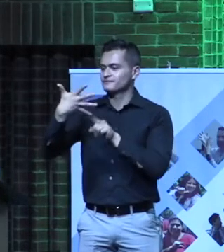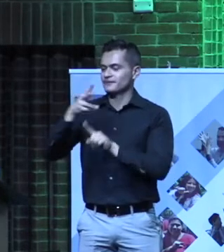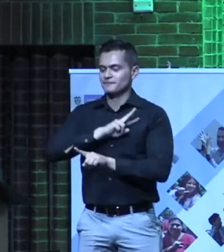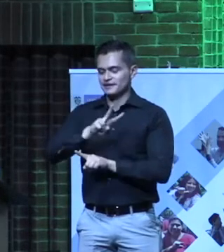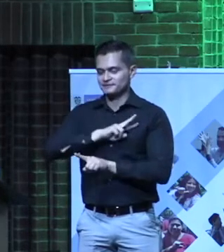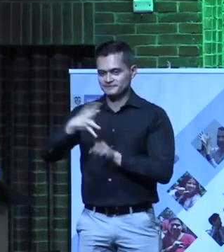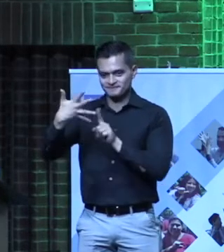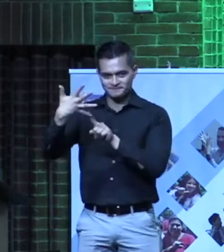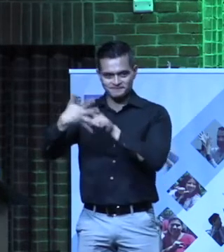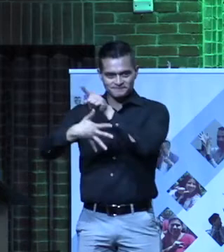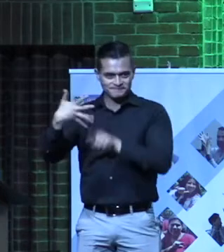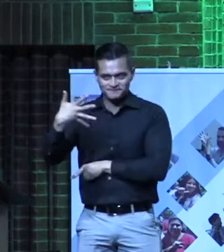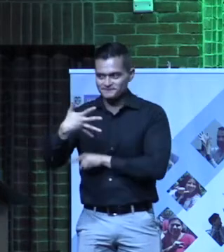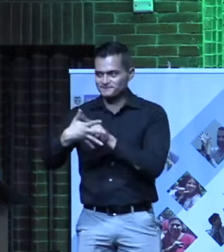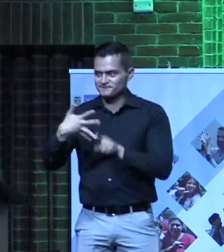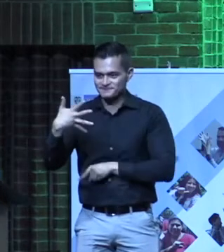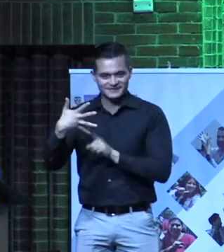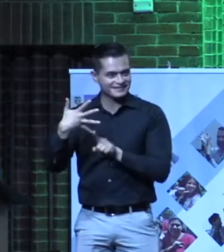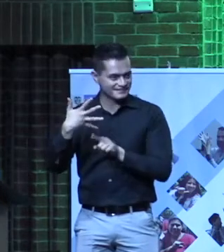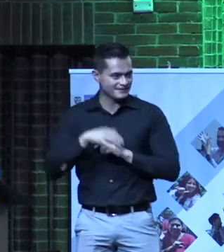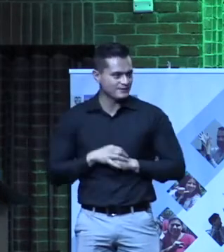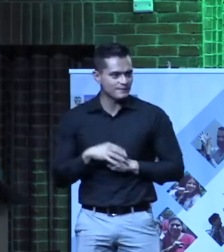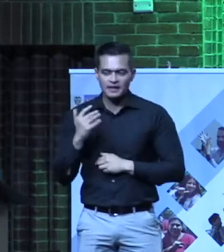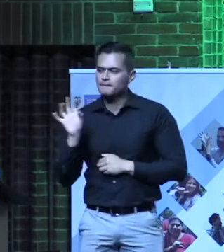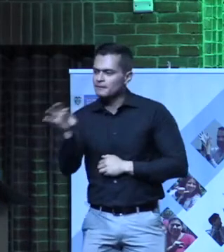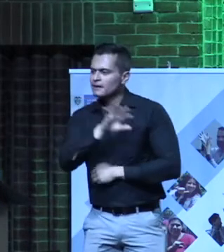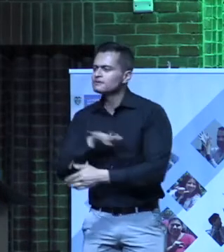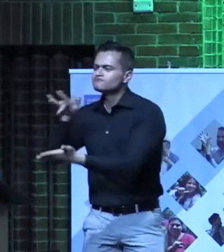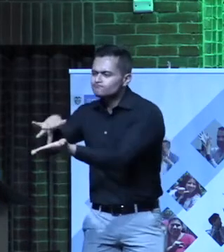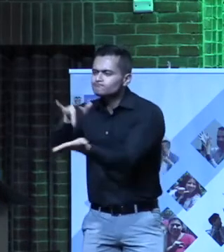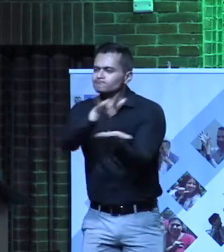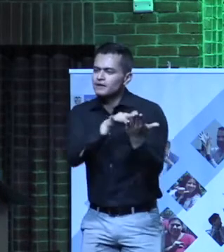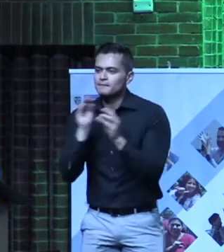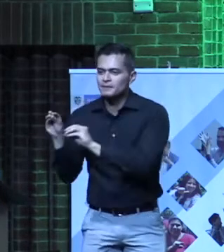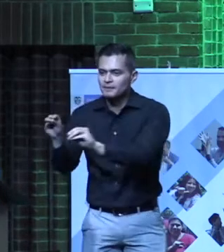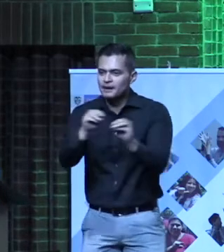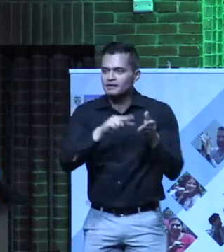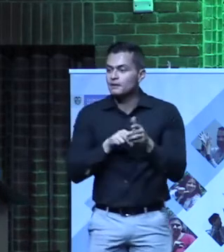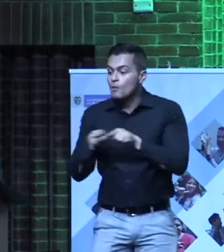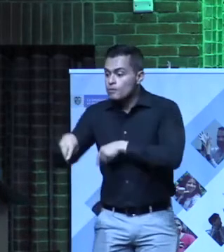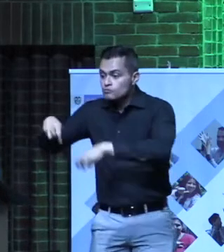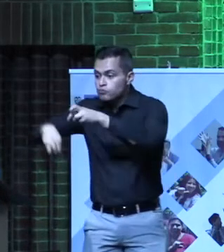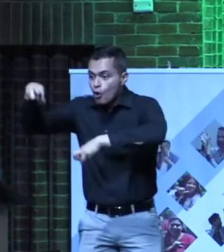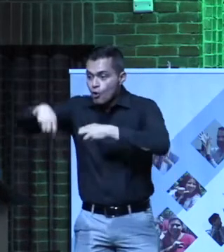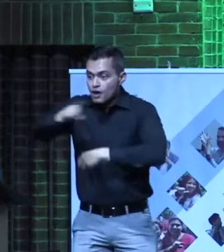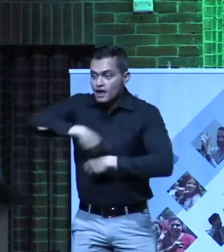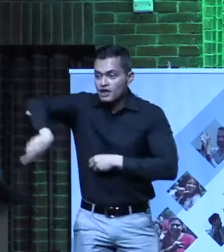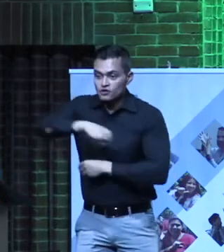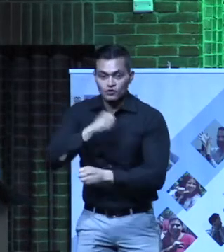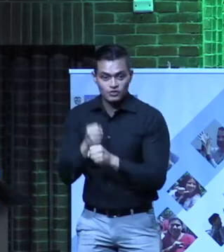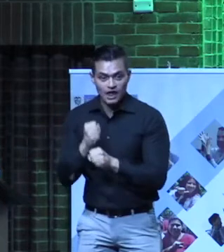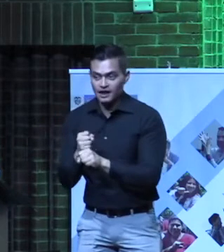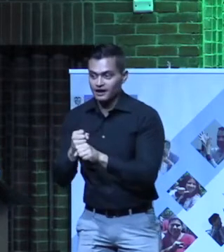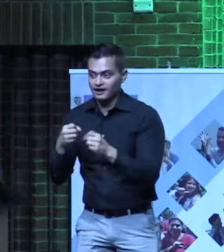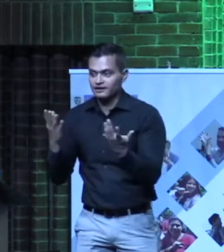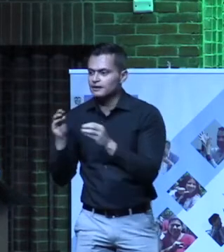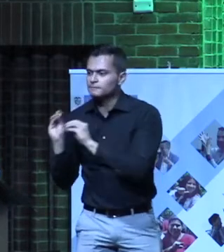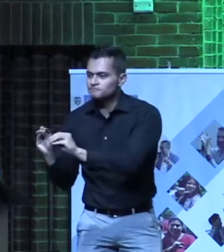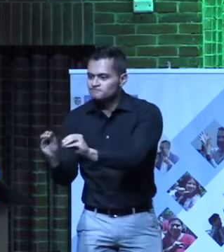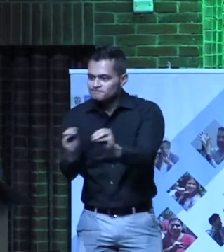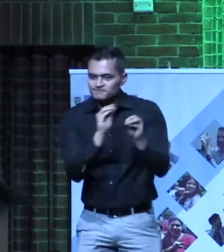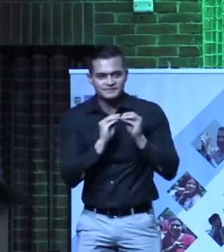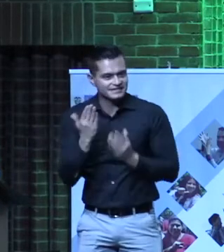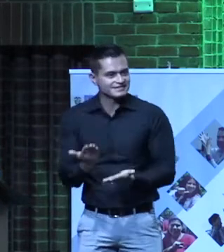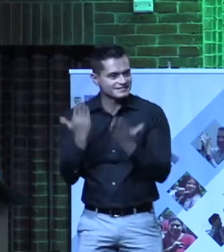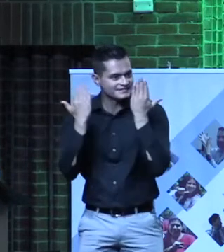se capacitaron a 56 funcionarios de las agencias de empleo para que tengan condiciones para la atención a personas